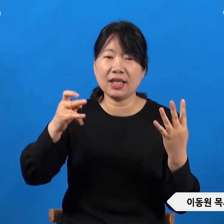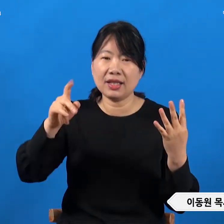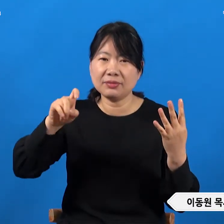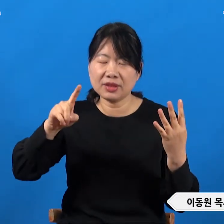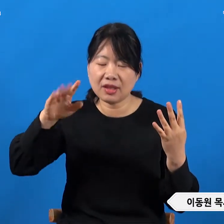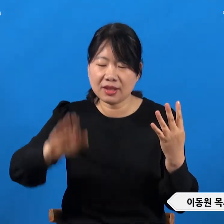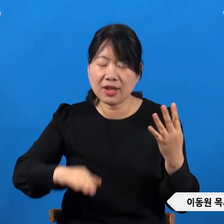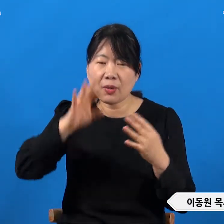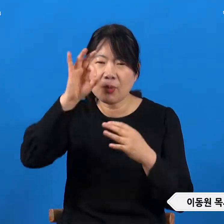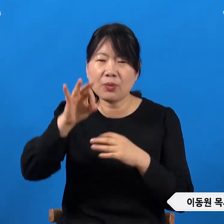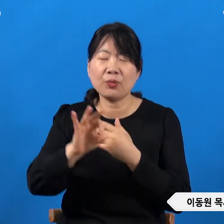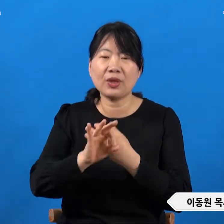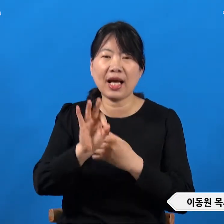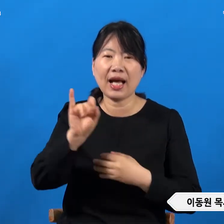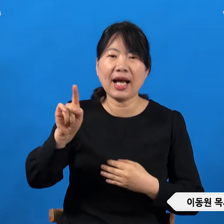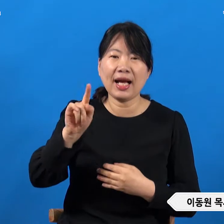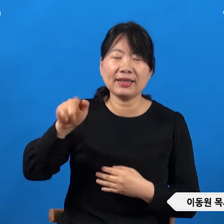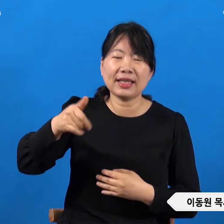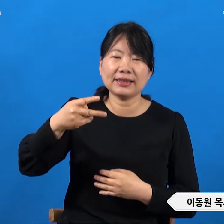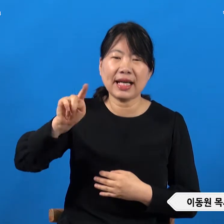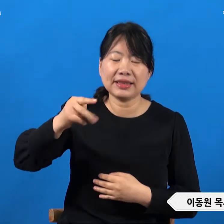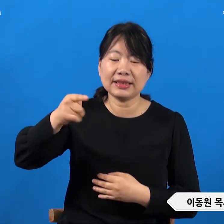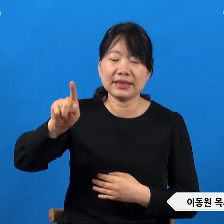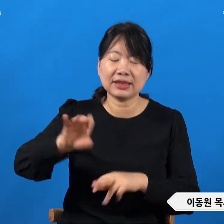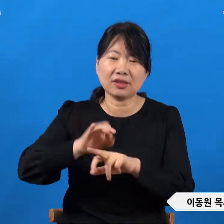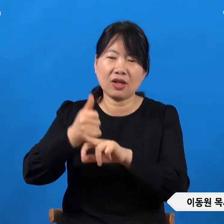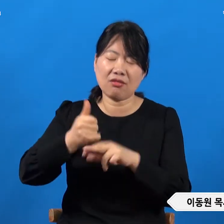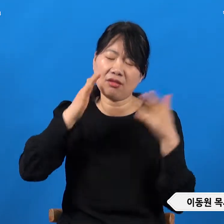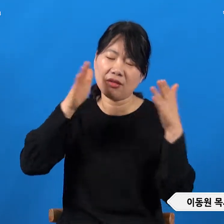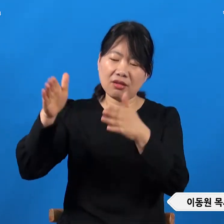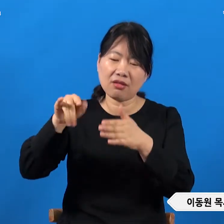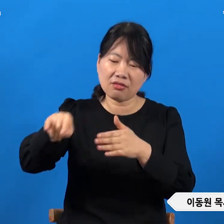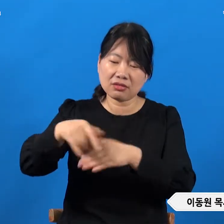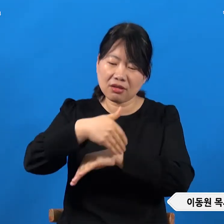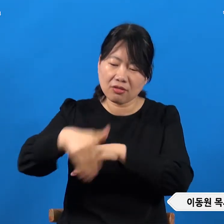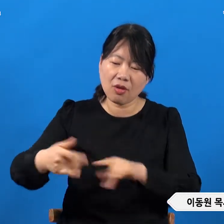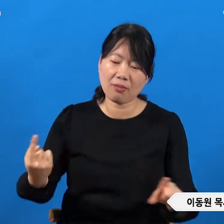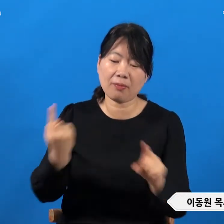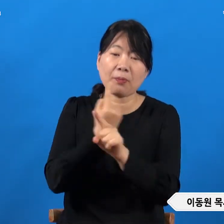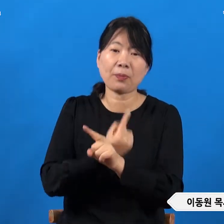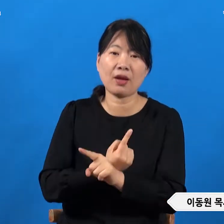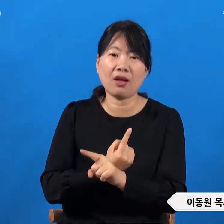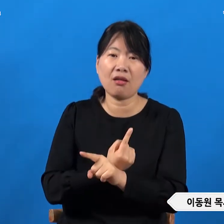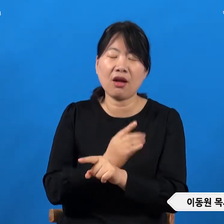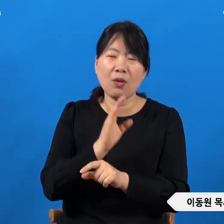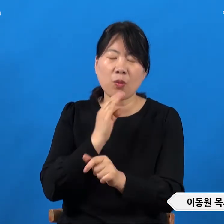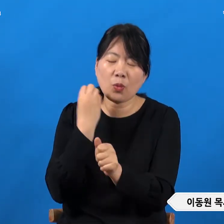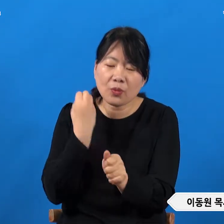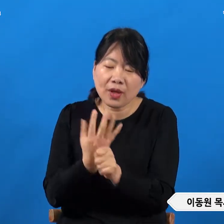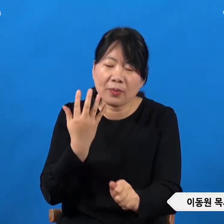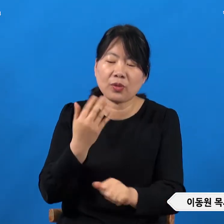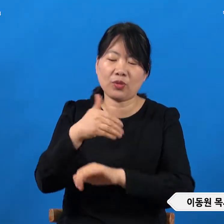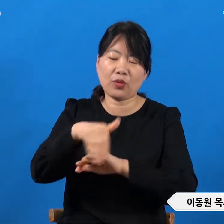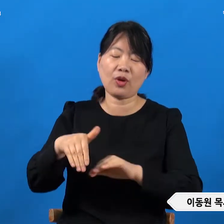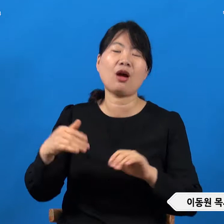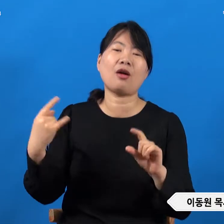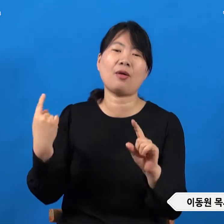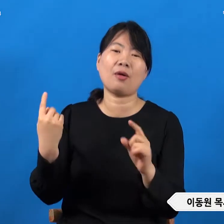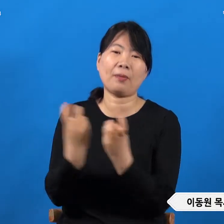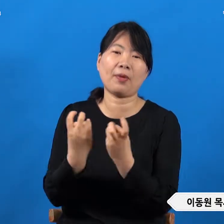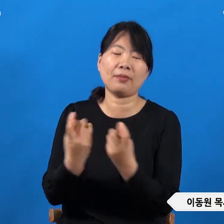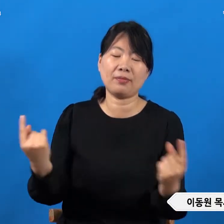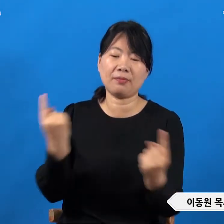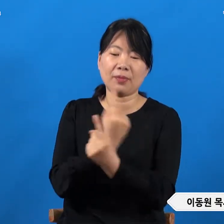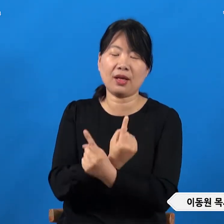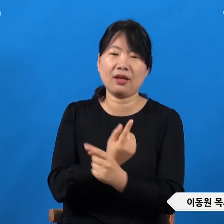보면 후일 아닥사스다 왕을 향한 그들의 전략이 바뀝니다. 소위 참소 전략으로 바뀌는 것을 볼 수가